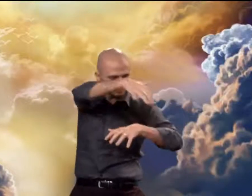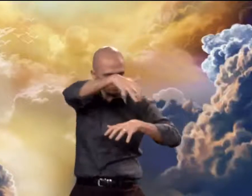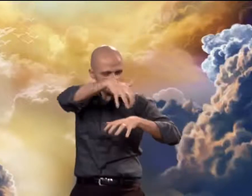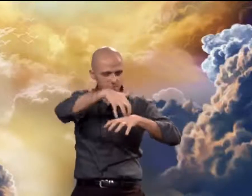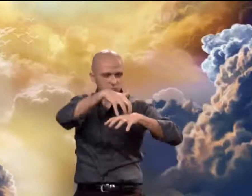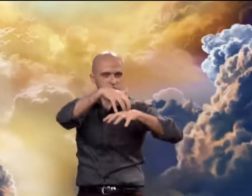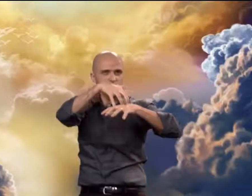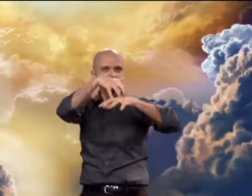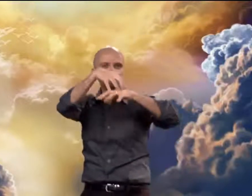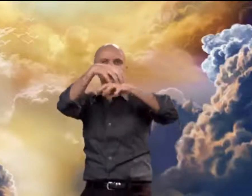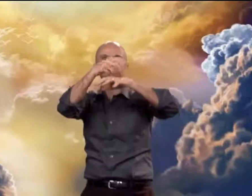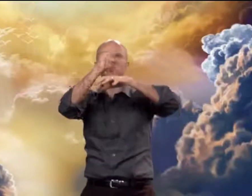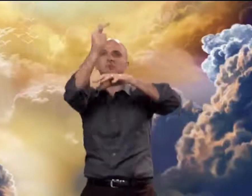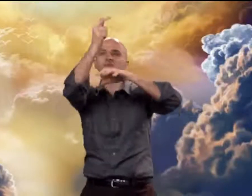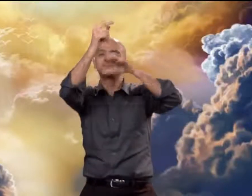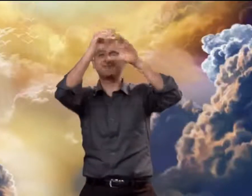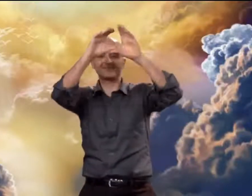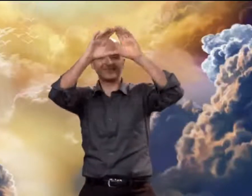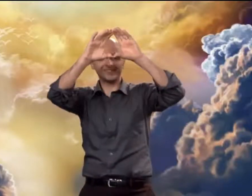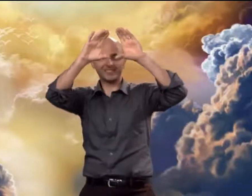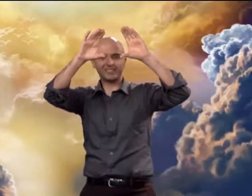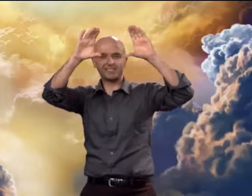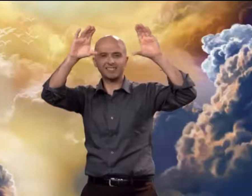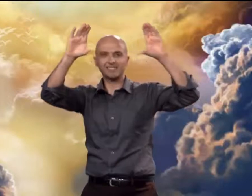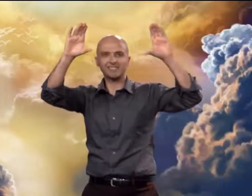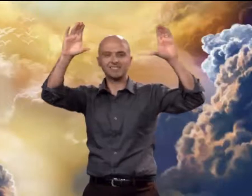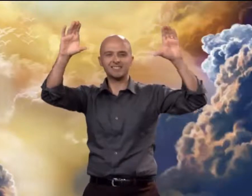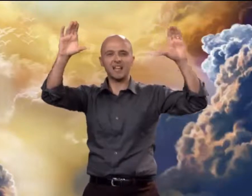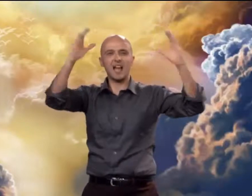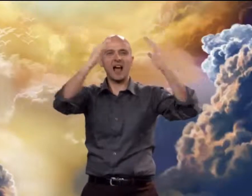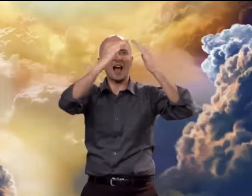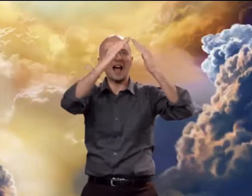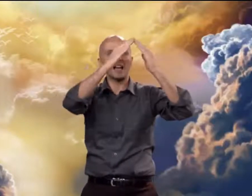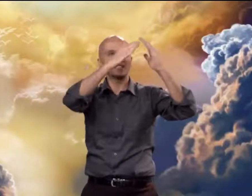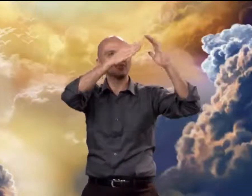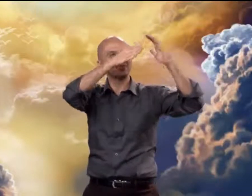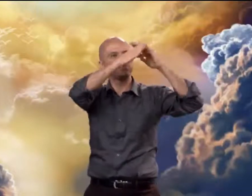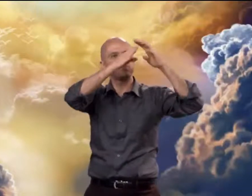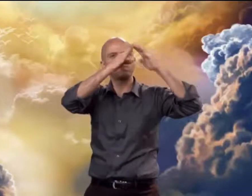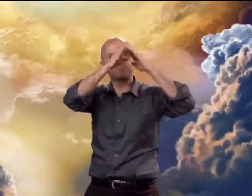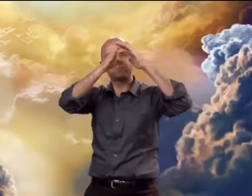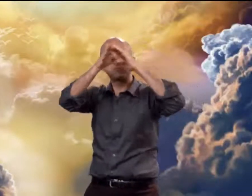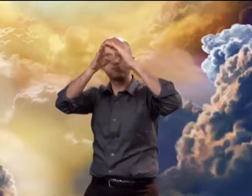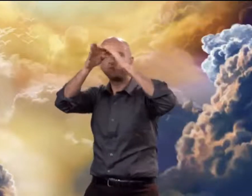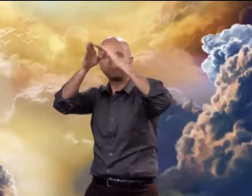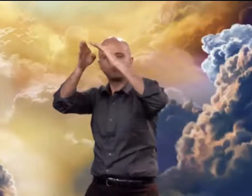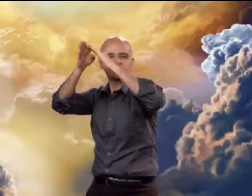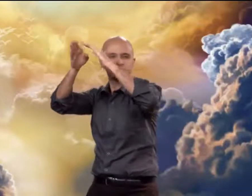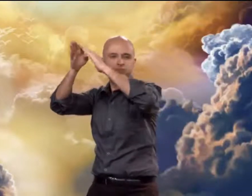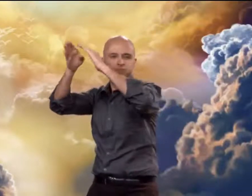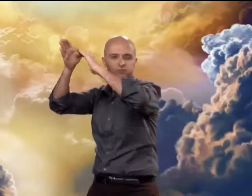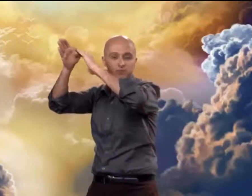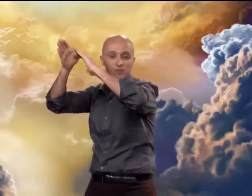todos os anjos, assentar-se-á em seu trono na glória celestial. Todas as nações serão reunidas diante